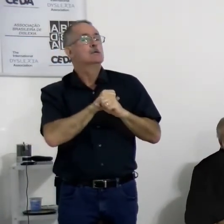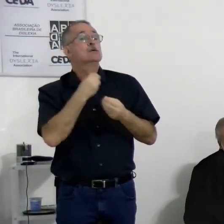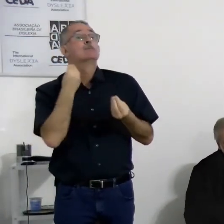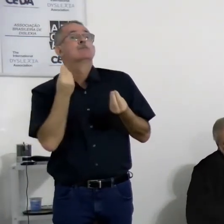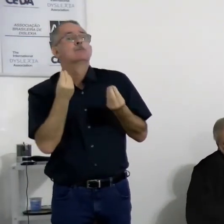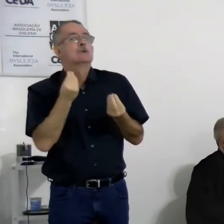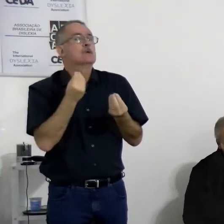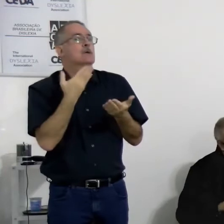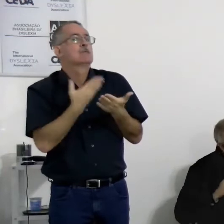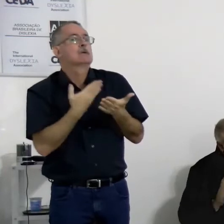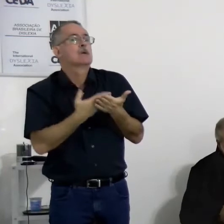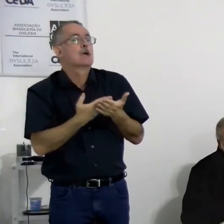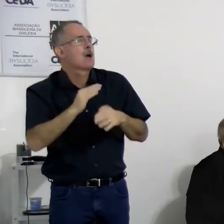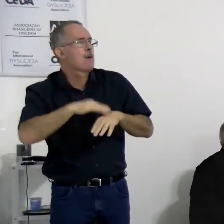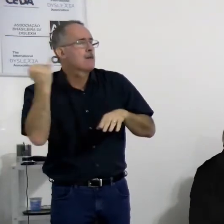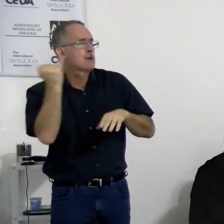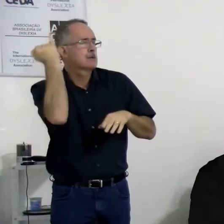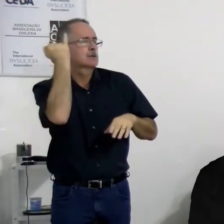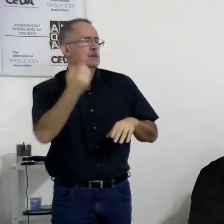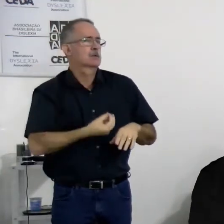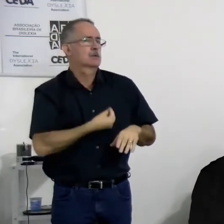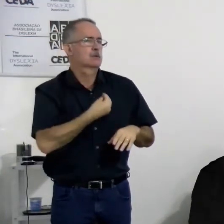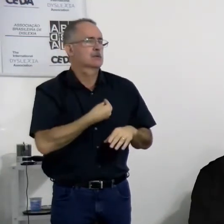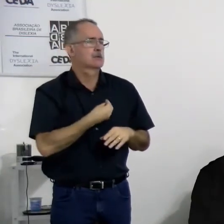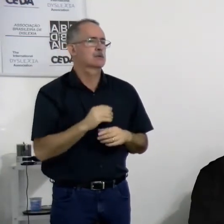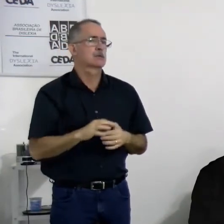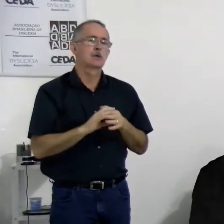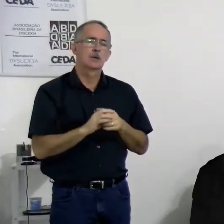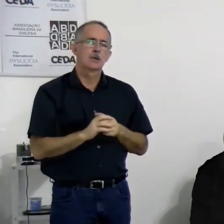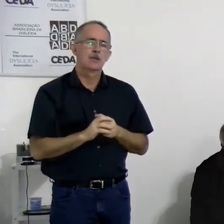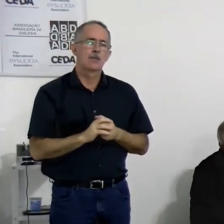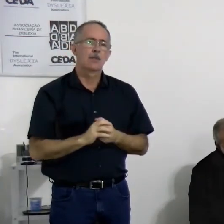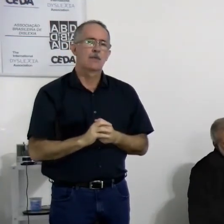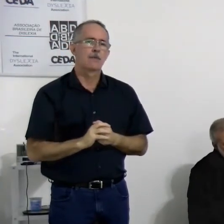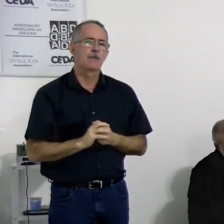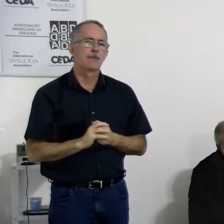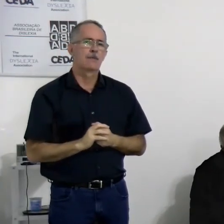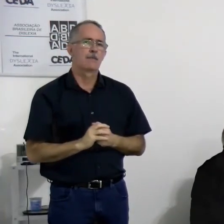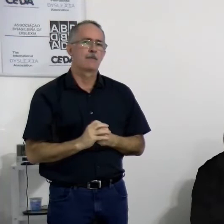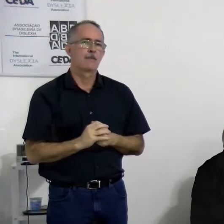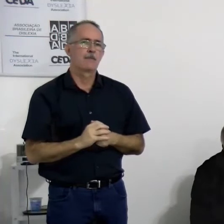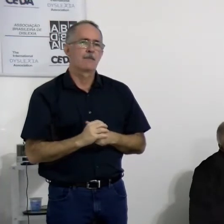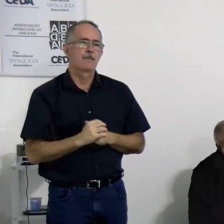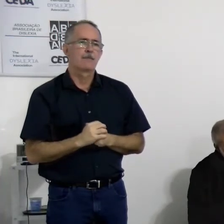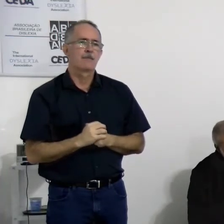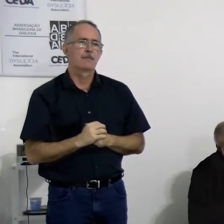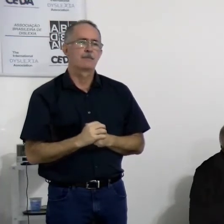questão mais importante da sua vida e você vai ter sucesso. So, here are concrete examples of things that we did